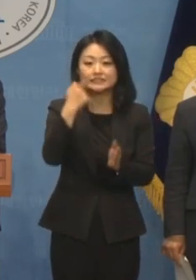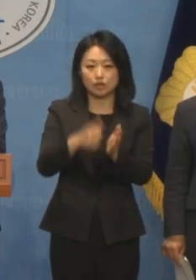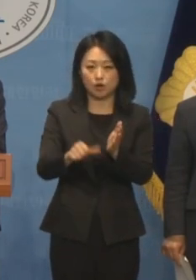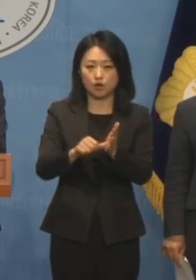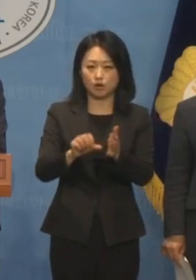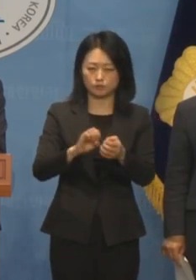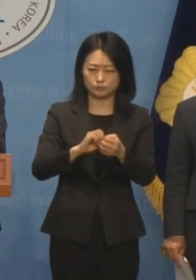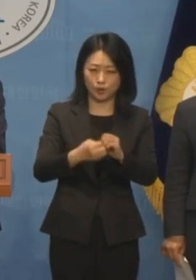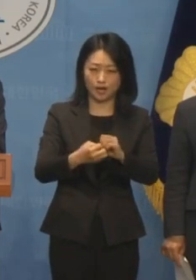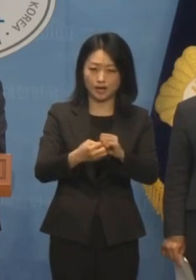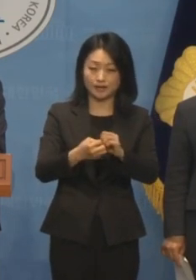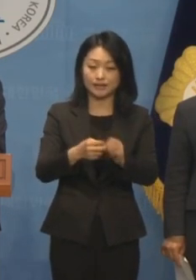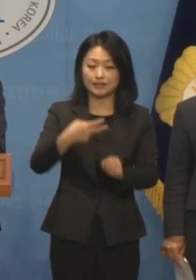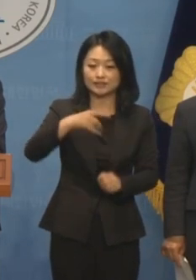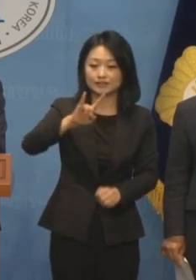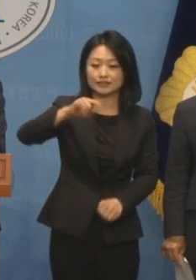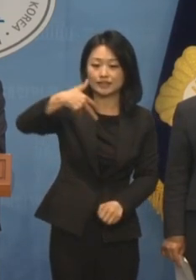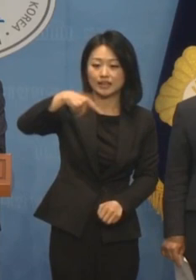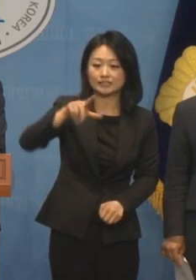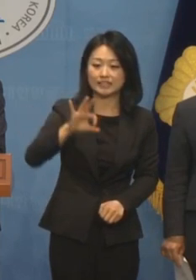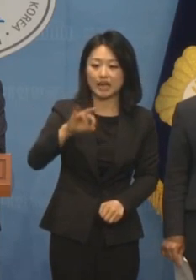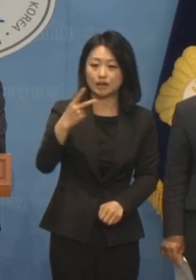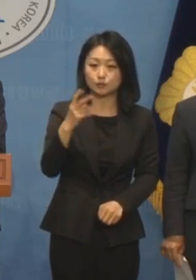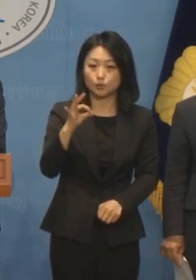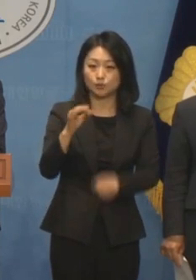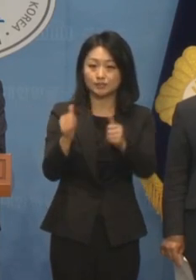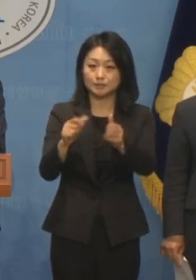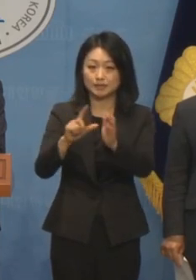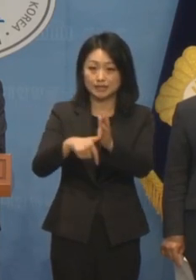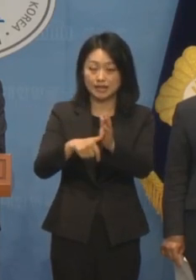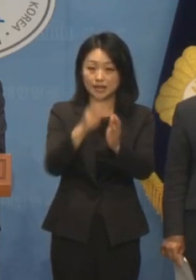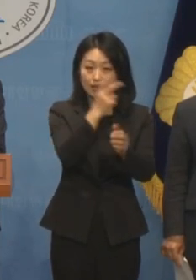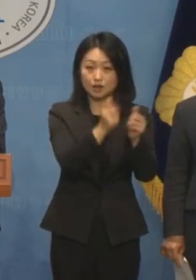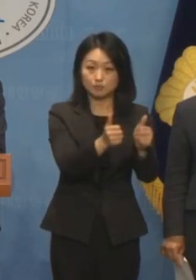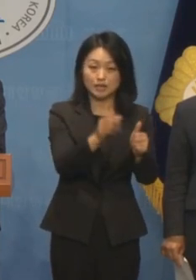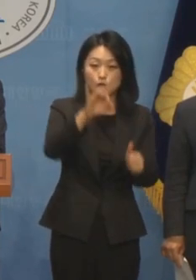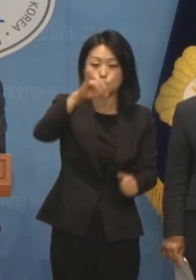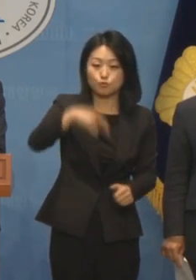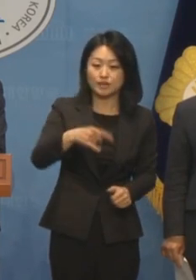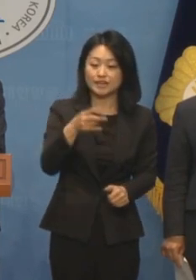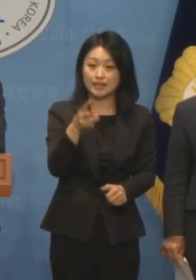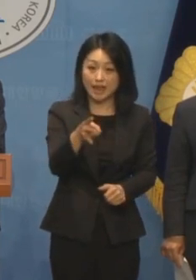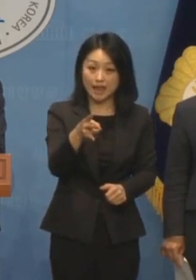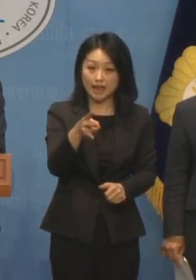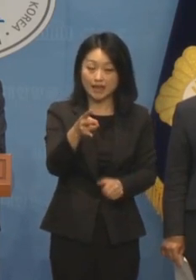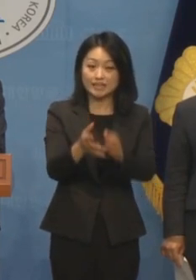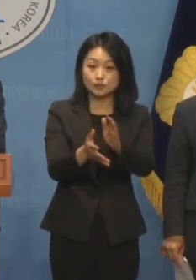조작입니다. 대장동 재판에서 검찰이 위례 신도시를 윗